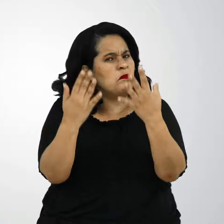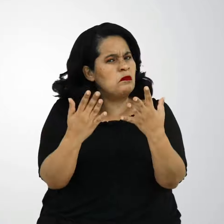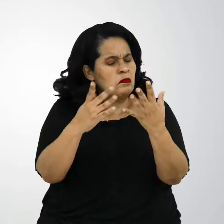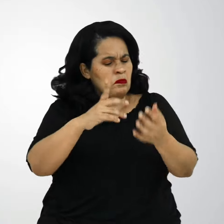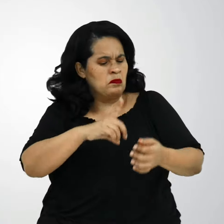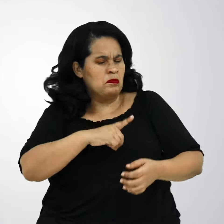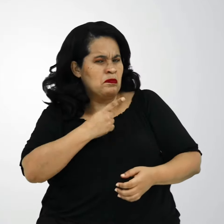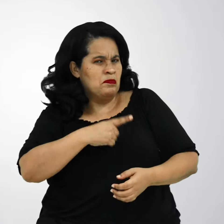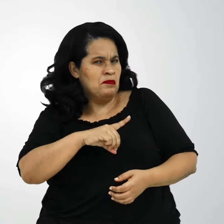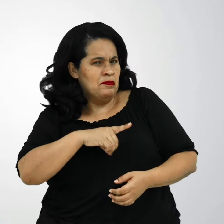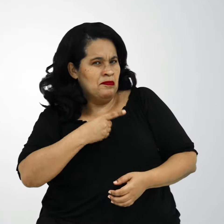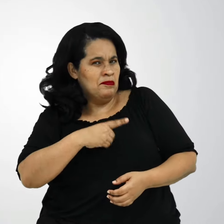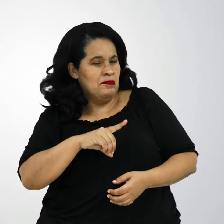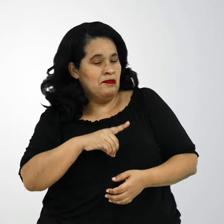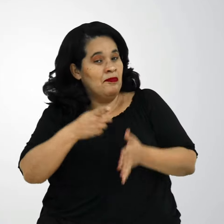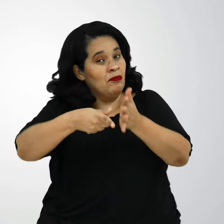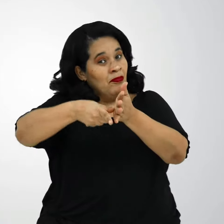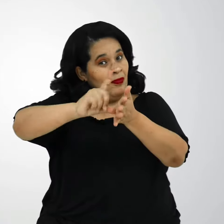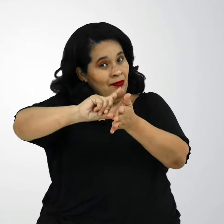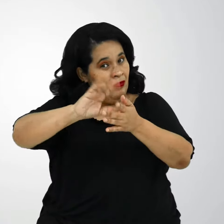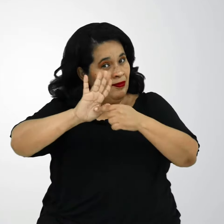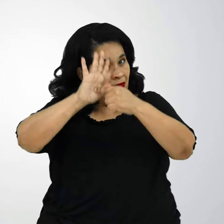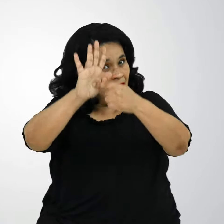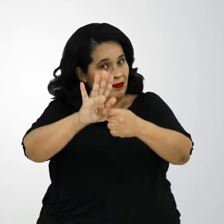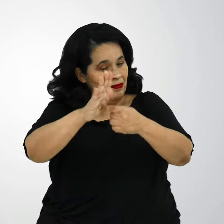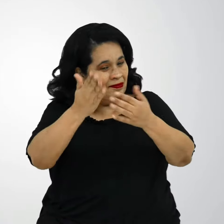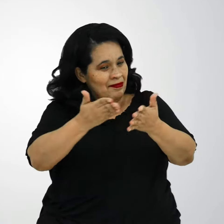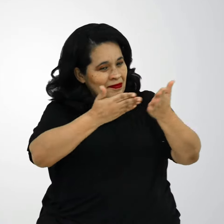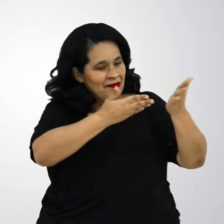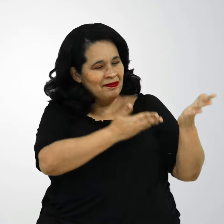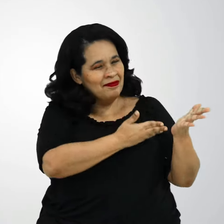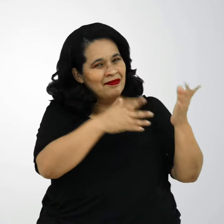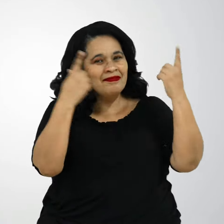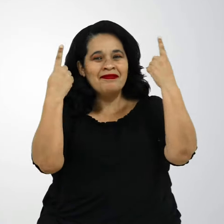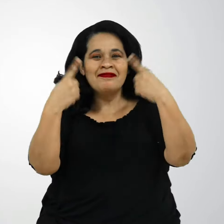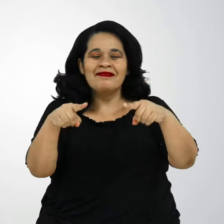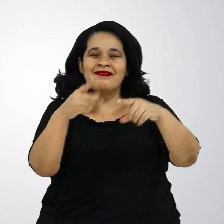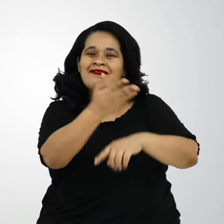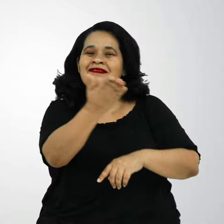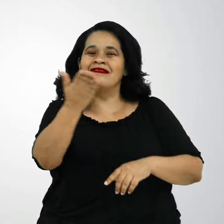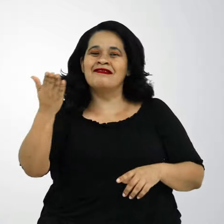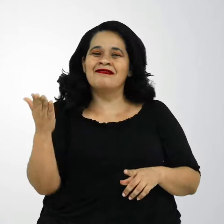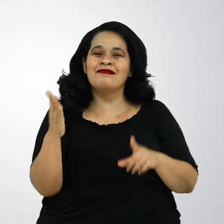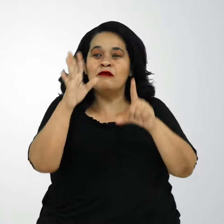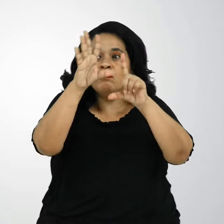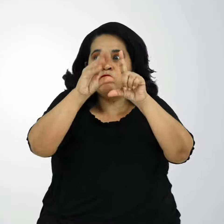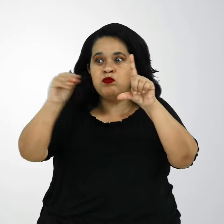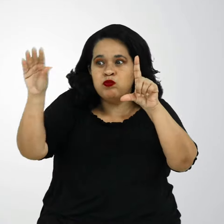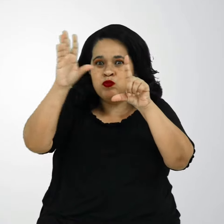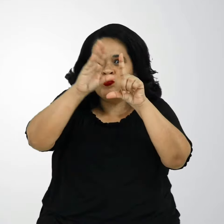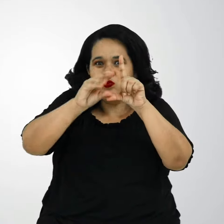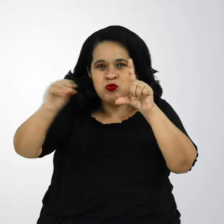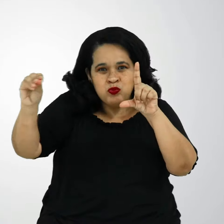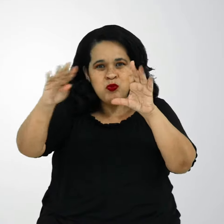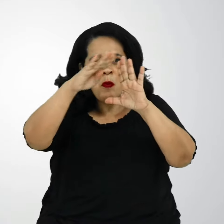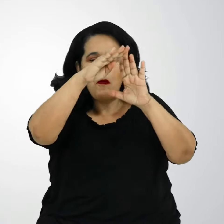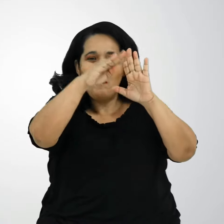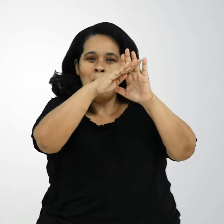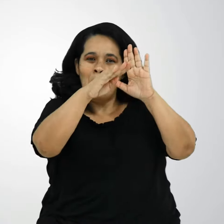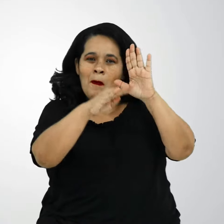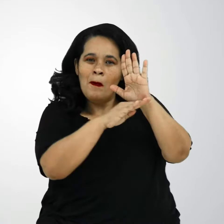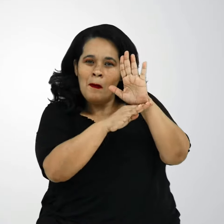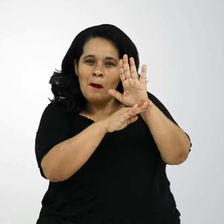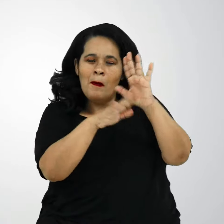de Daniel? Antes de apresentar os convidados, deixa eu fazer um desafio para você. Compartilhar esse programa com os seus